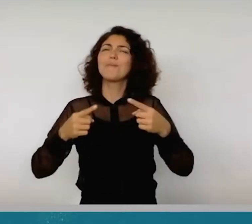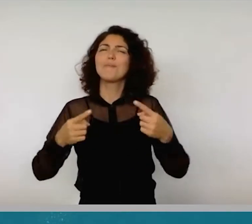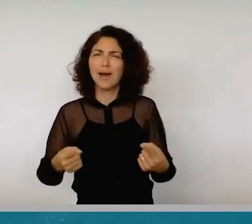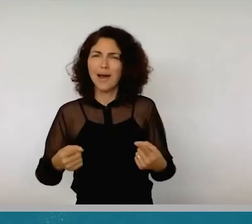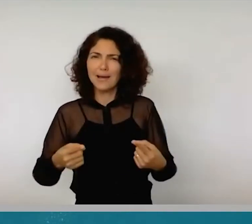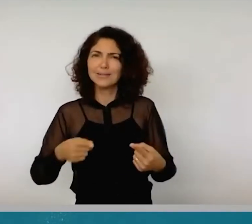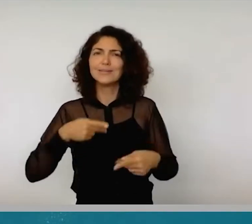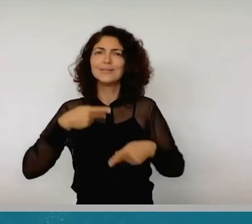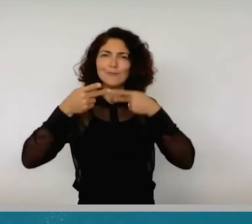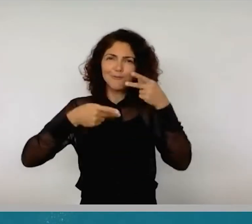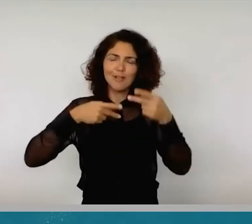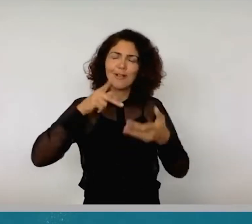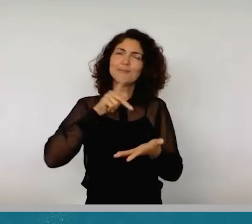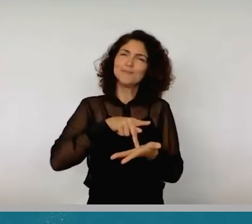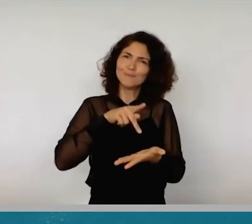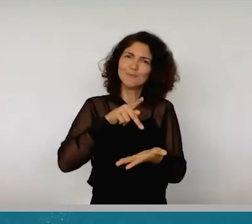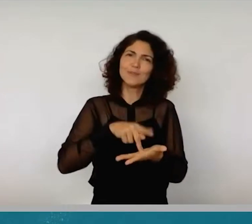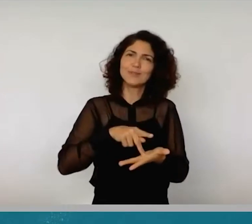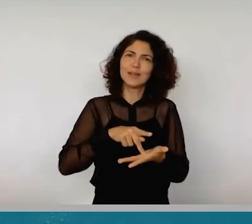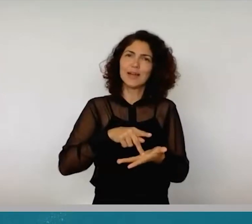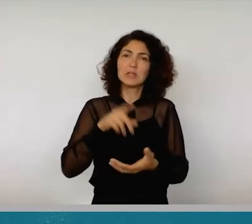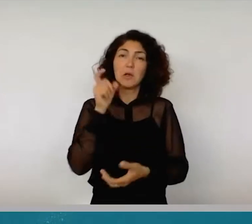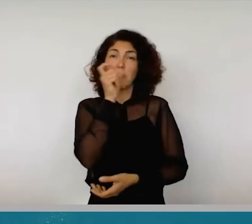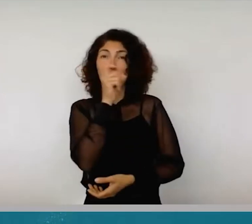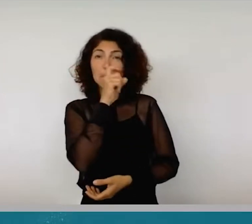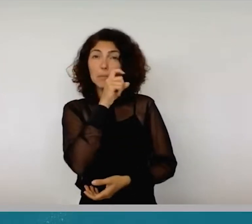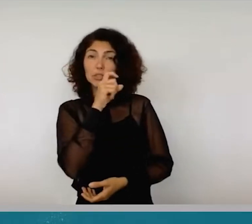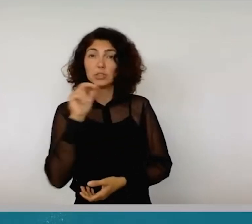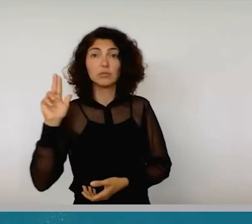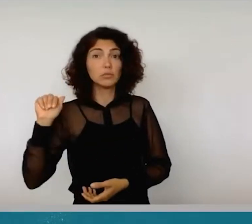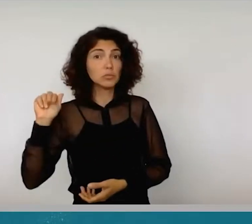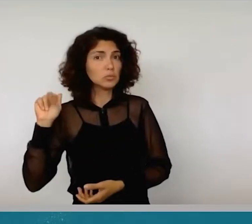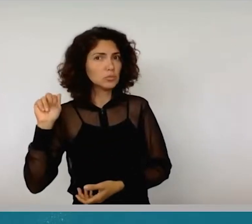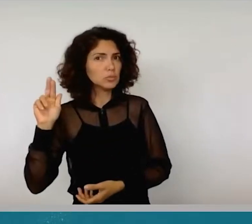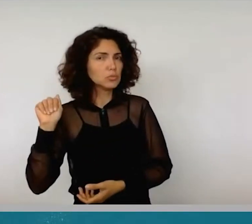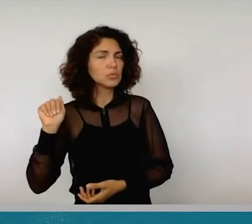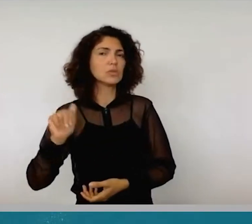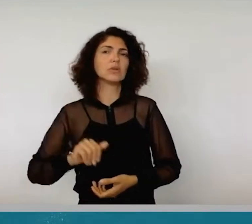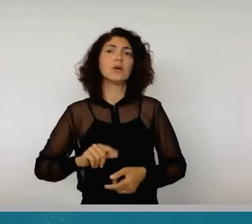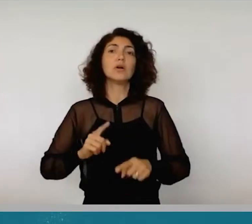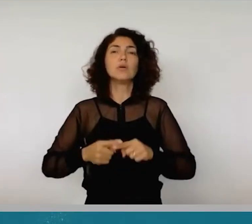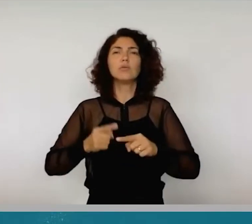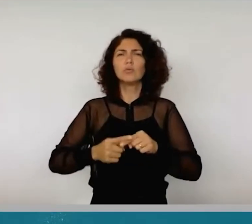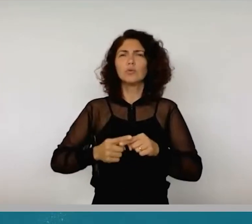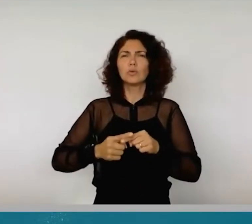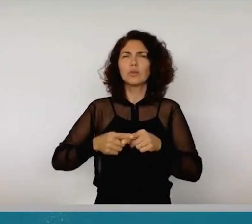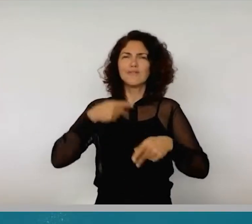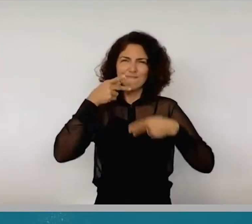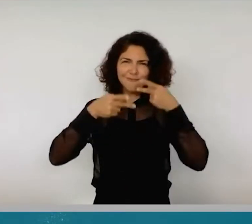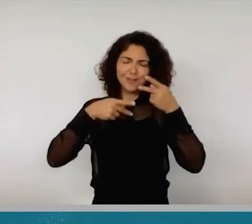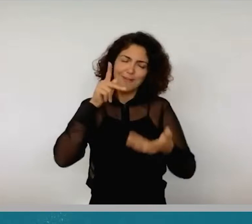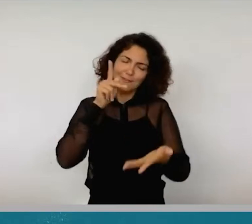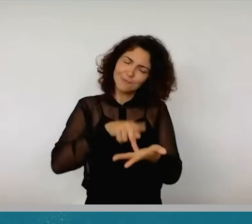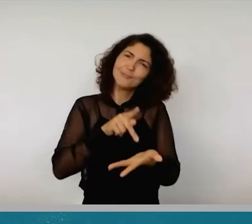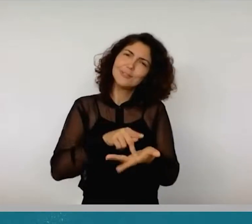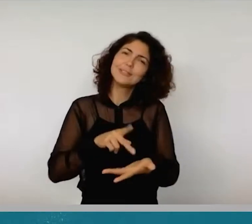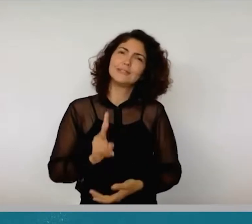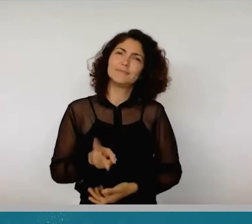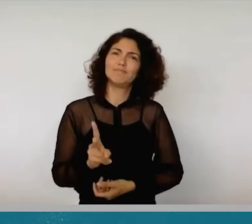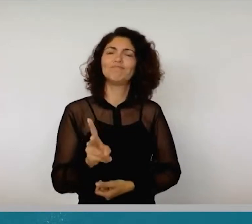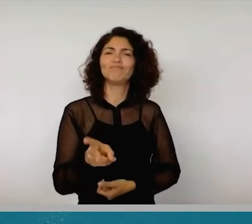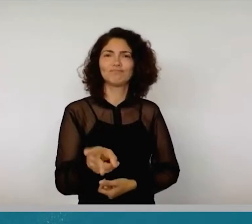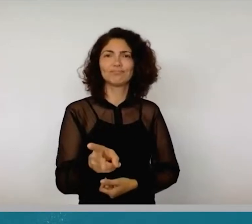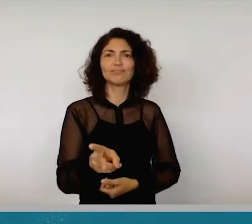mentiras, falsidades. Nós devemos ser precisos no nosso falar. Sim é